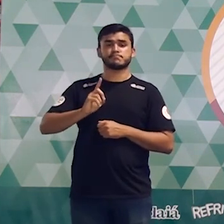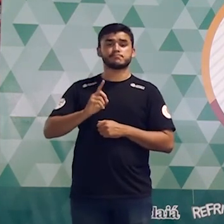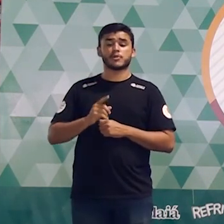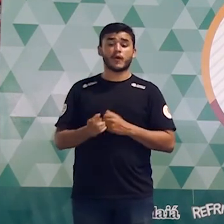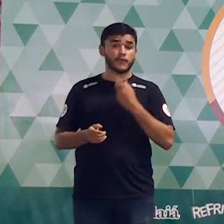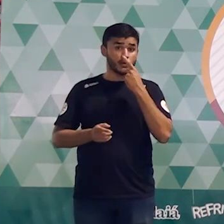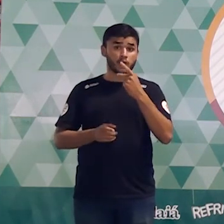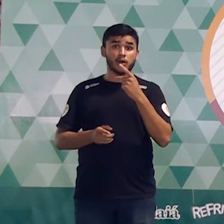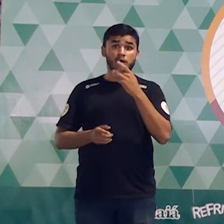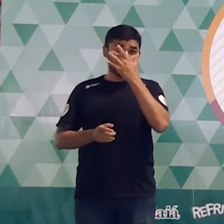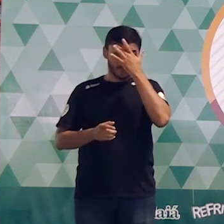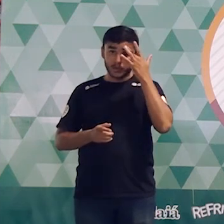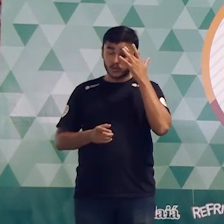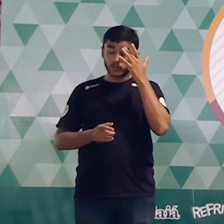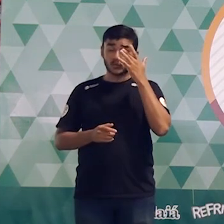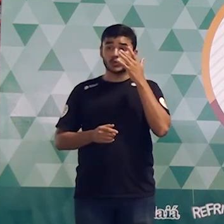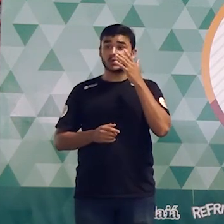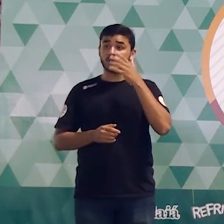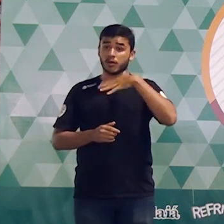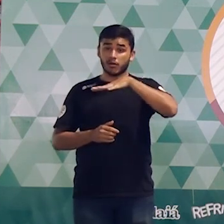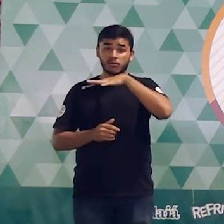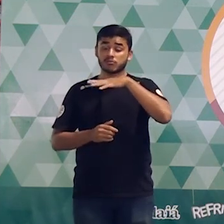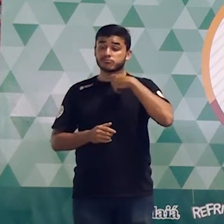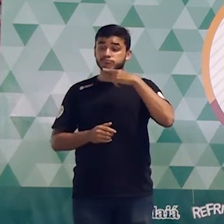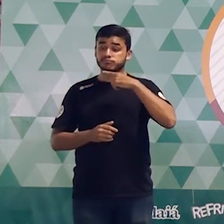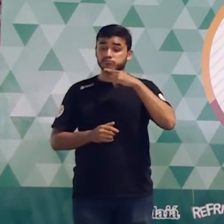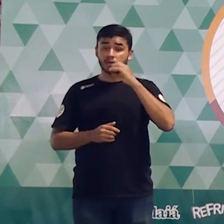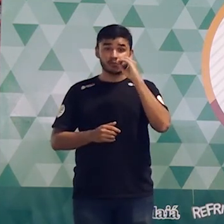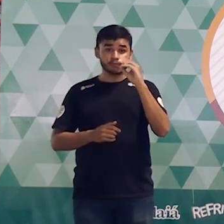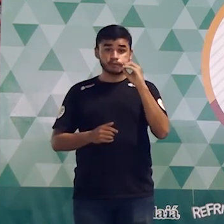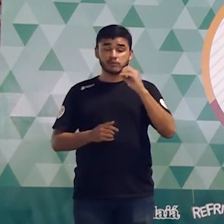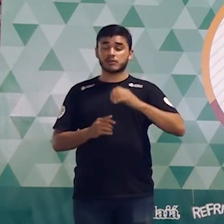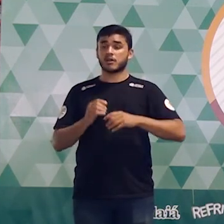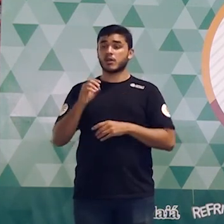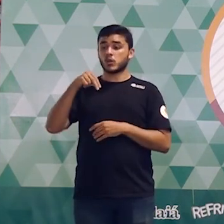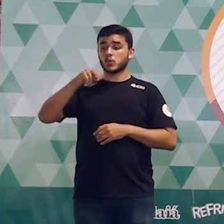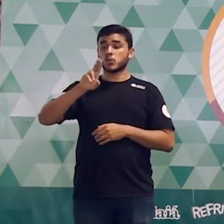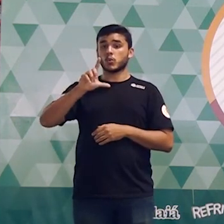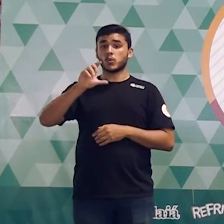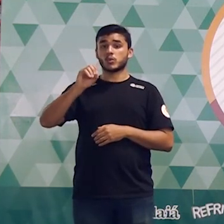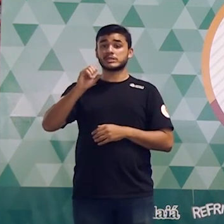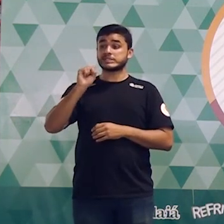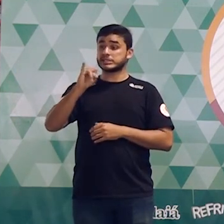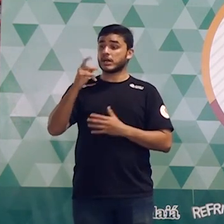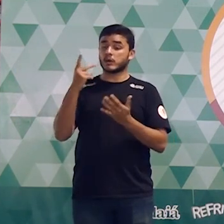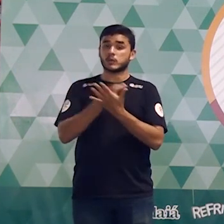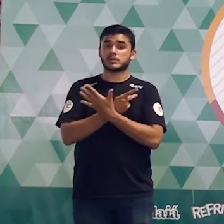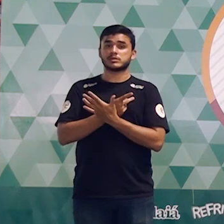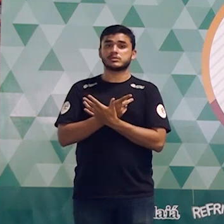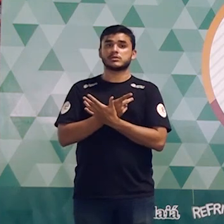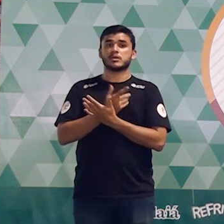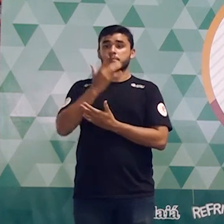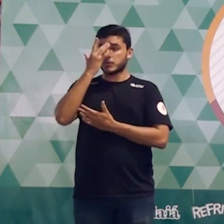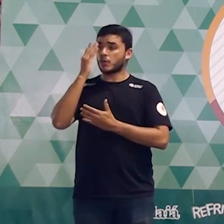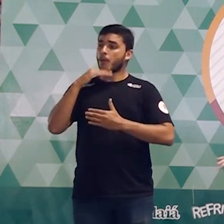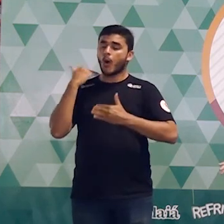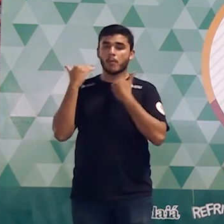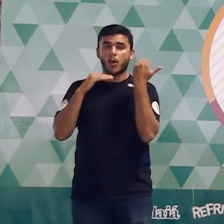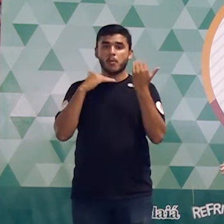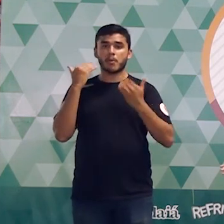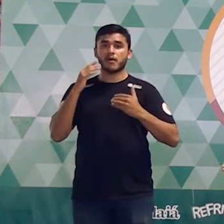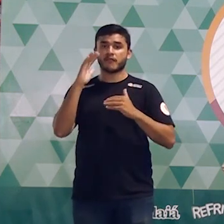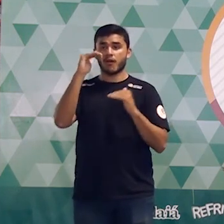Porque se o teu país tem crescimento nulo, significa que se tiver qualquer coisa e tua população cair demais, morrer gente demais, ele vai